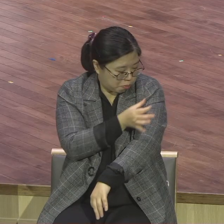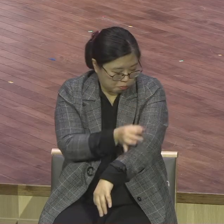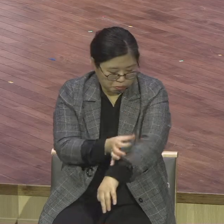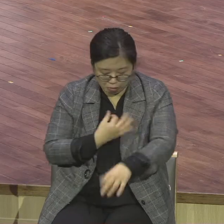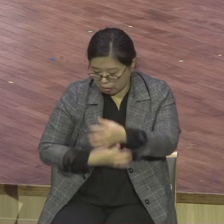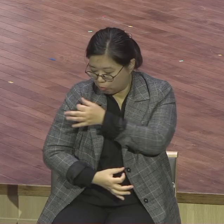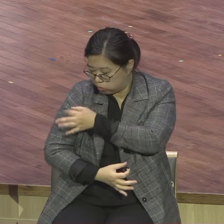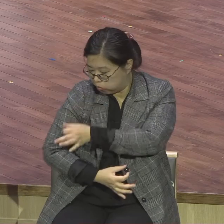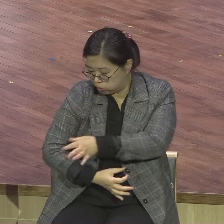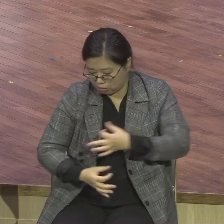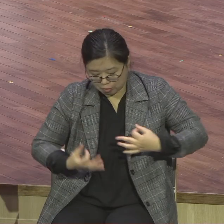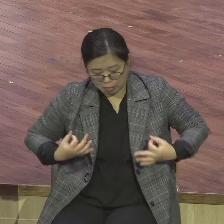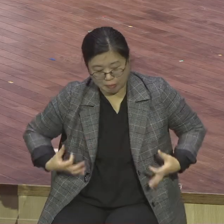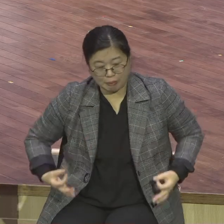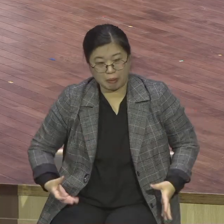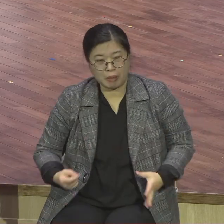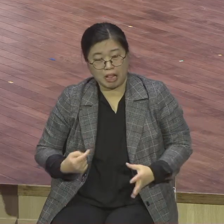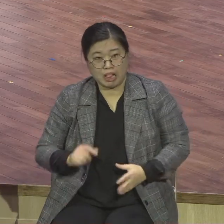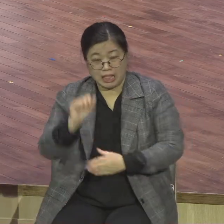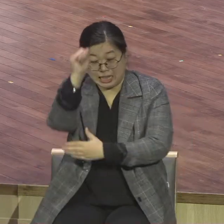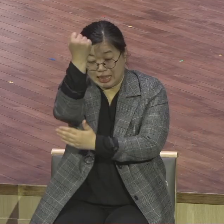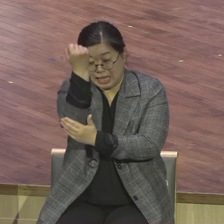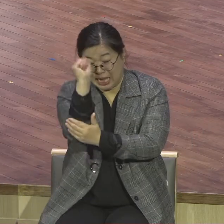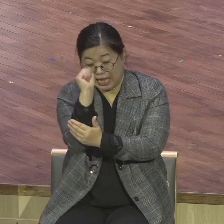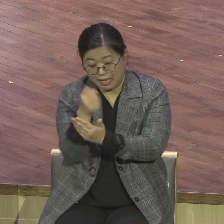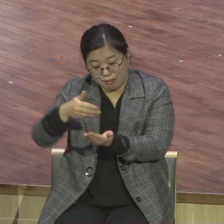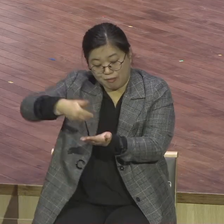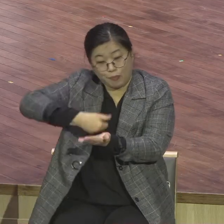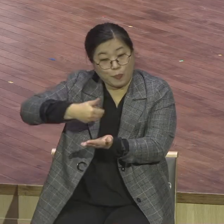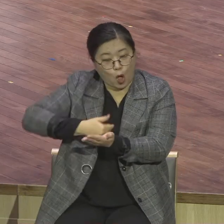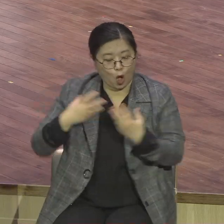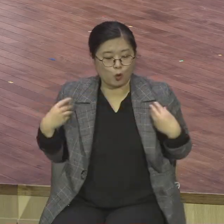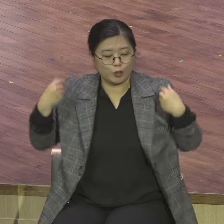이것 좀 사주세요. 나 배고파서 못 견디겠습니다.